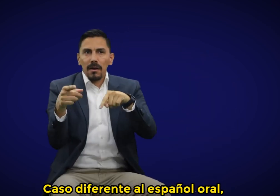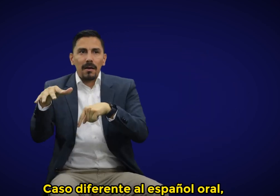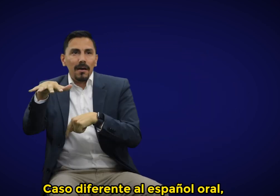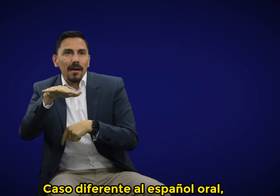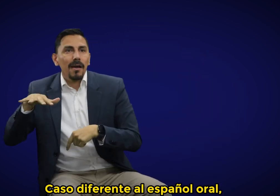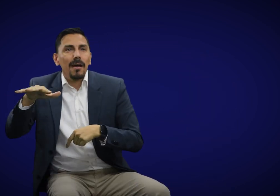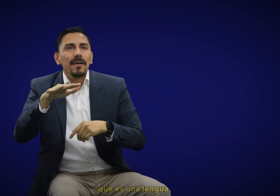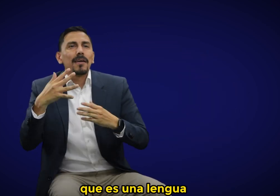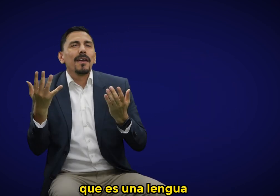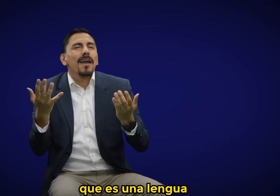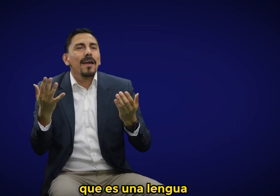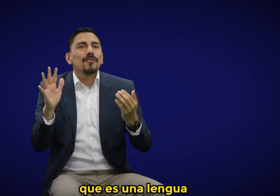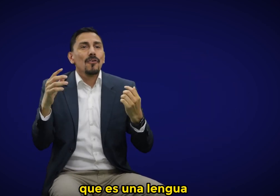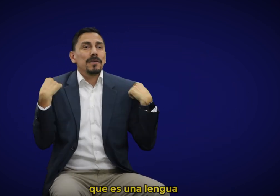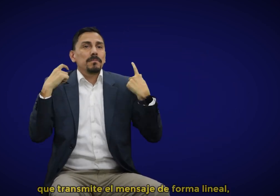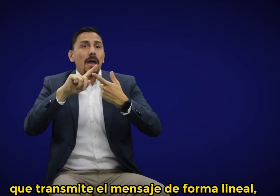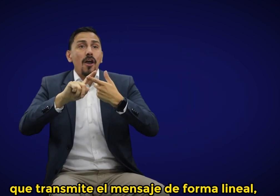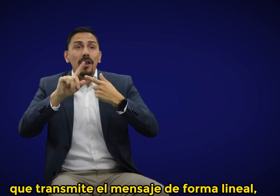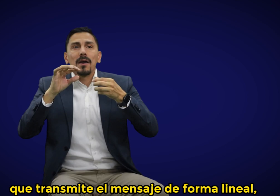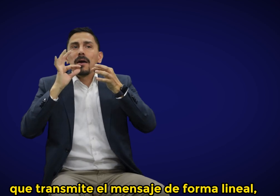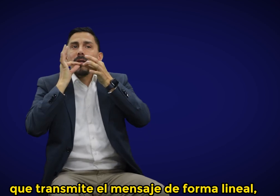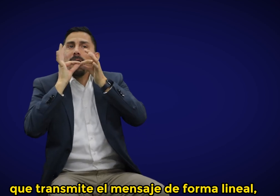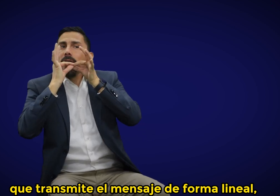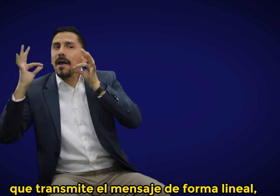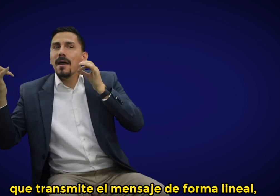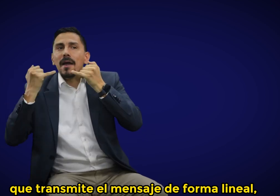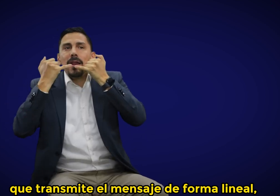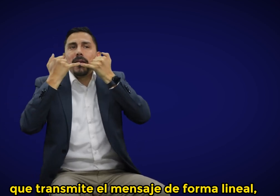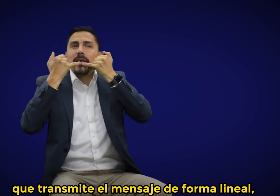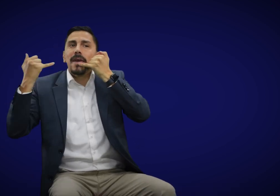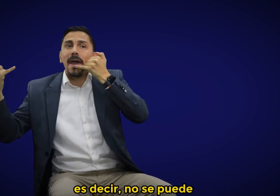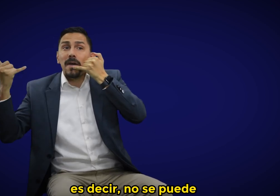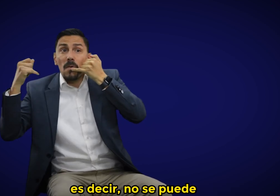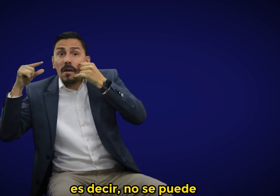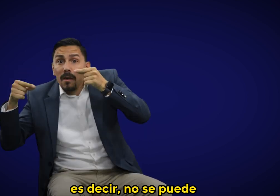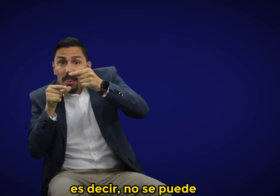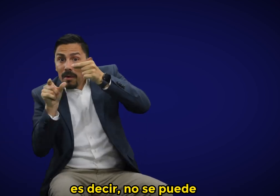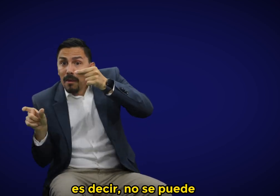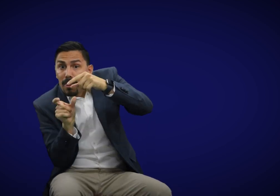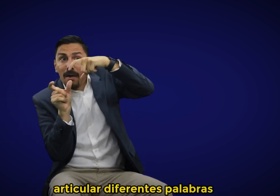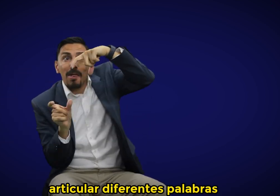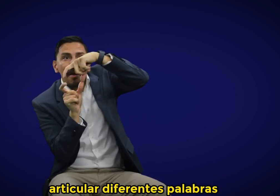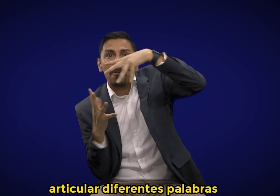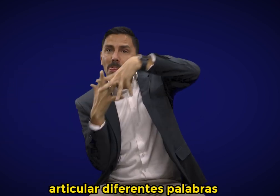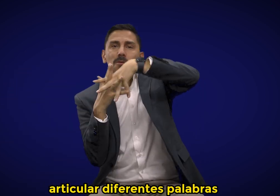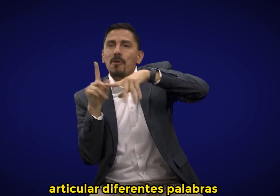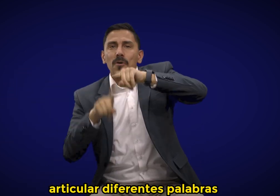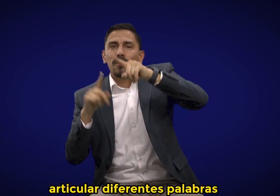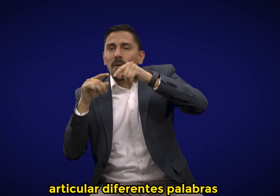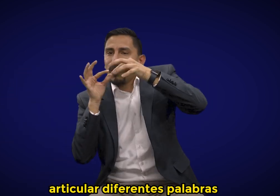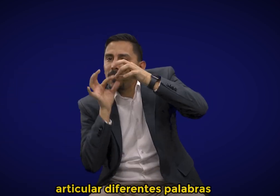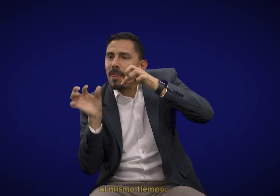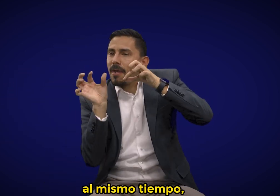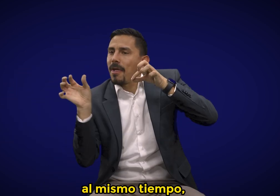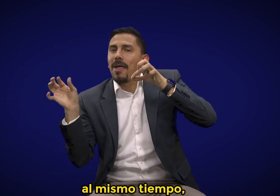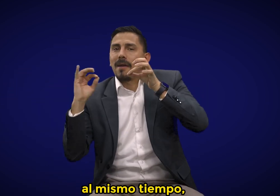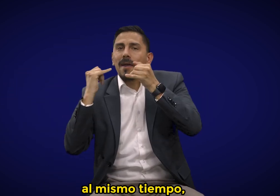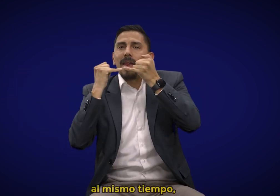español oral, que es una lengua que transmite el mensaje de forma lineal, es decir, no se puede articular diferentes palabras al mismo tiempo,